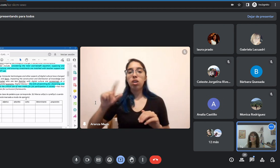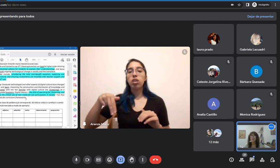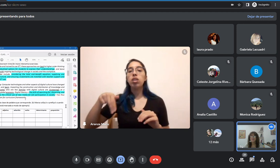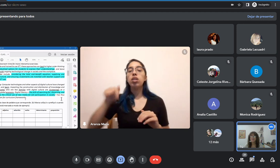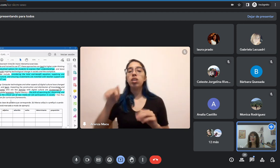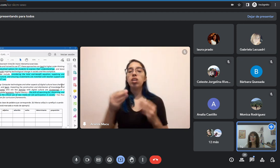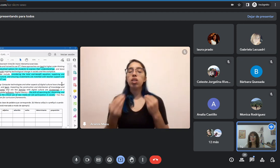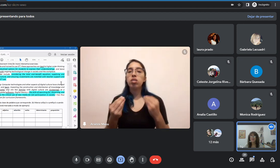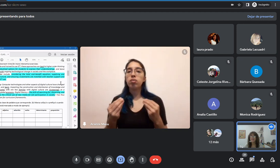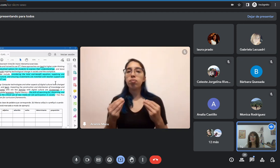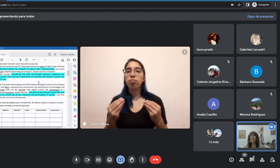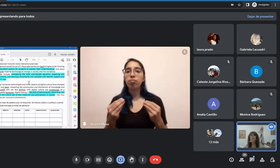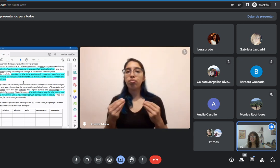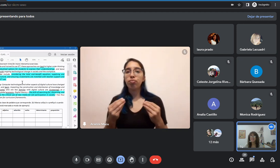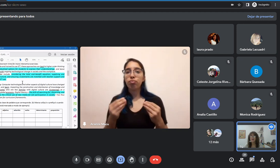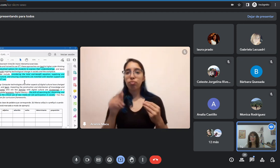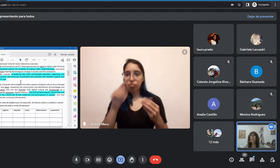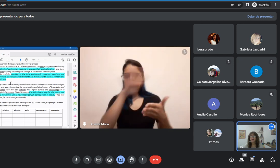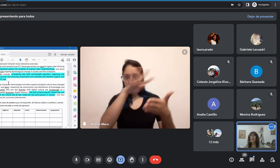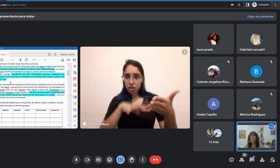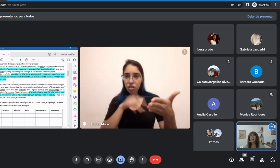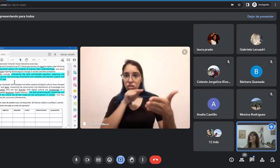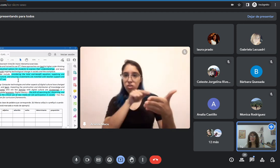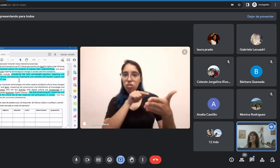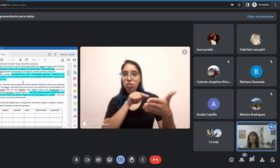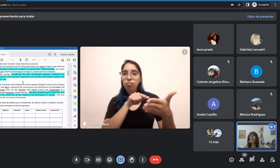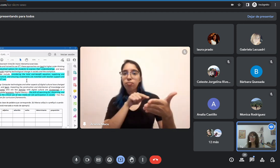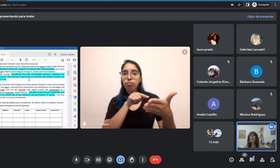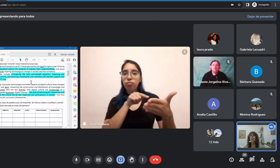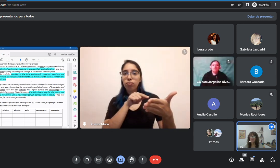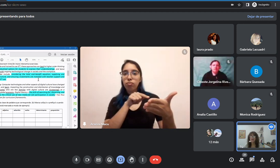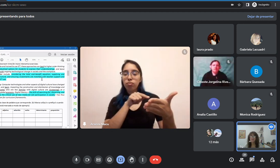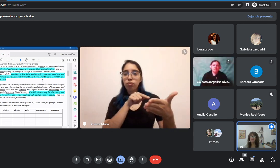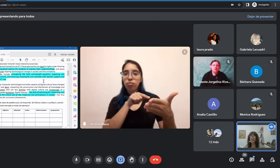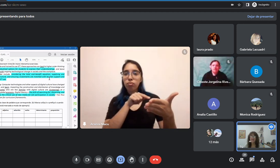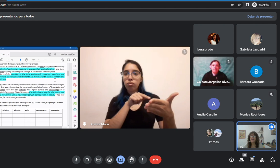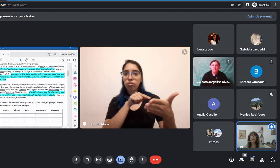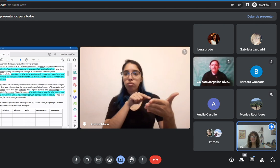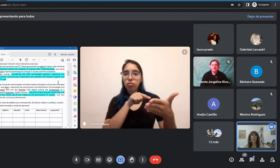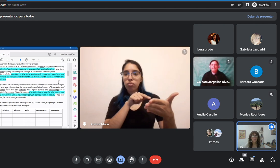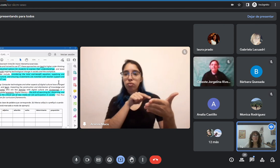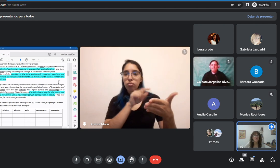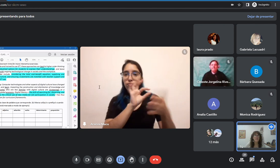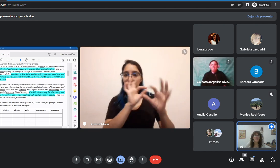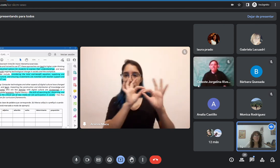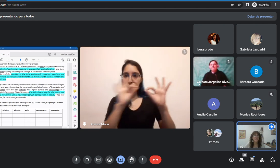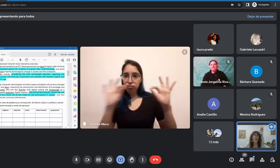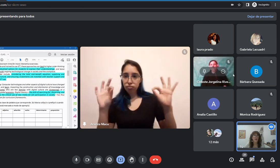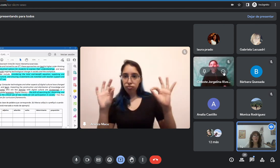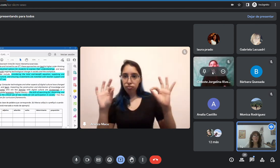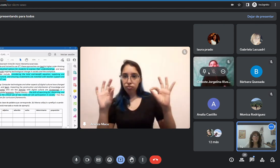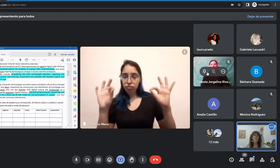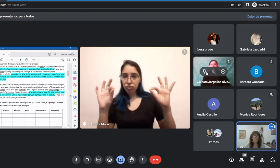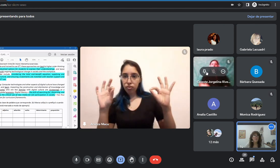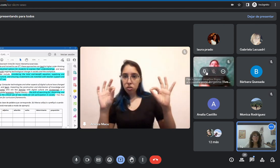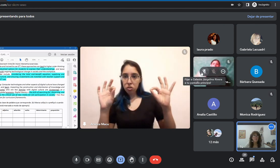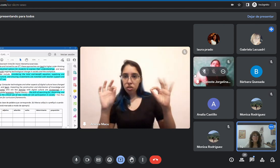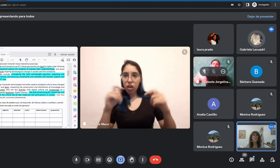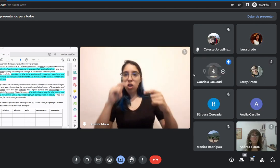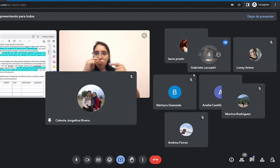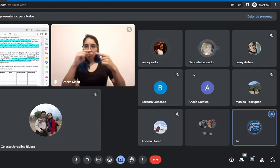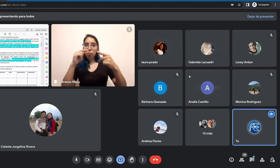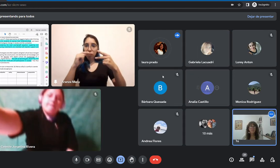Fíjense acá cómo está learn. Dice people, live, work, play and learn. Cuando están enumerados.